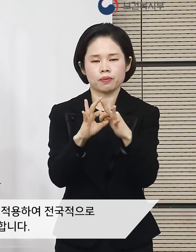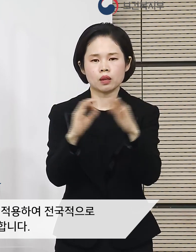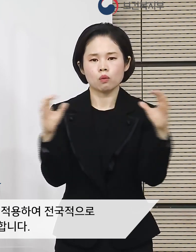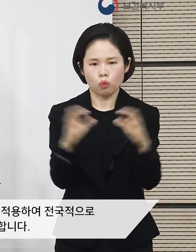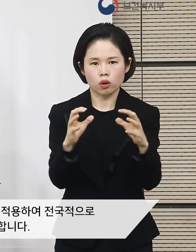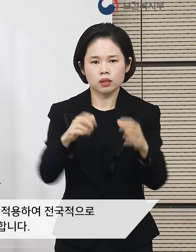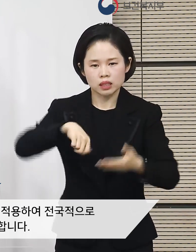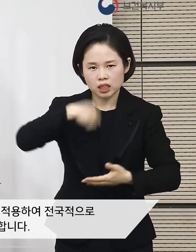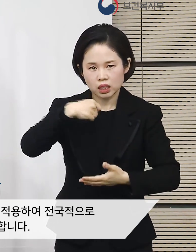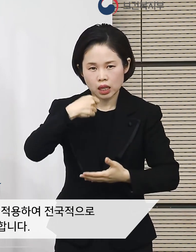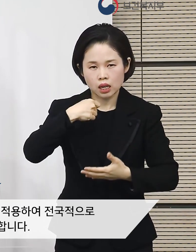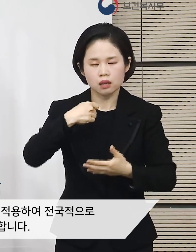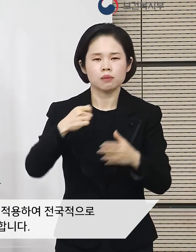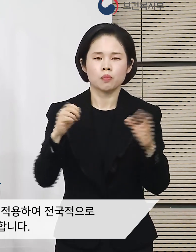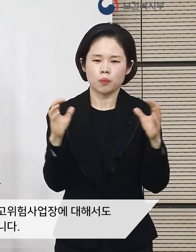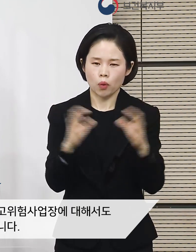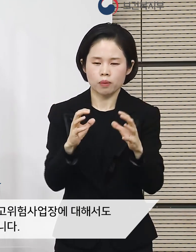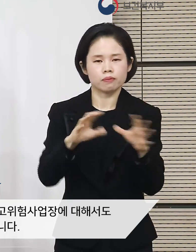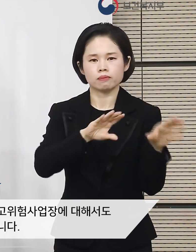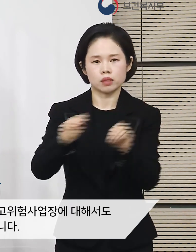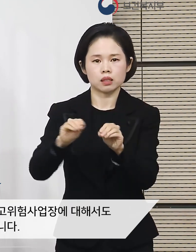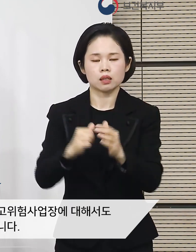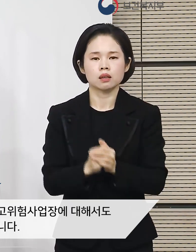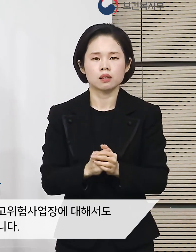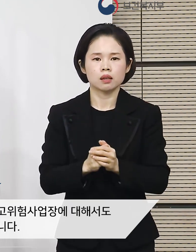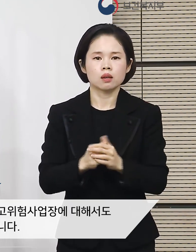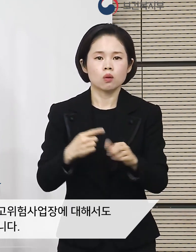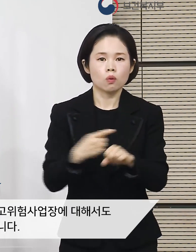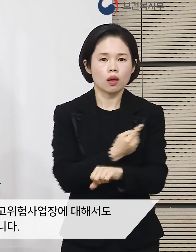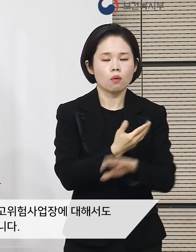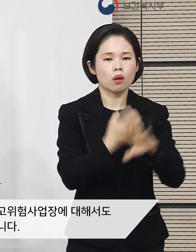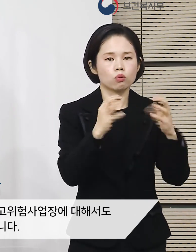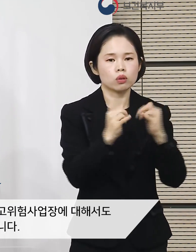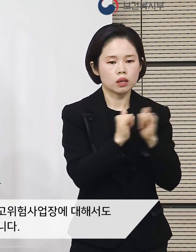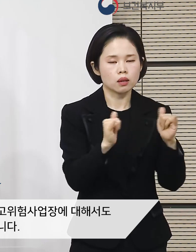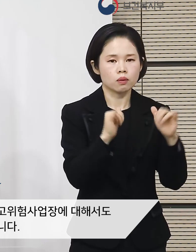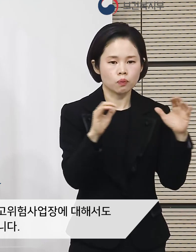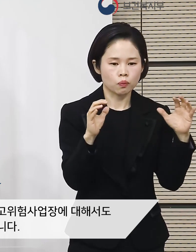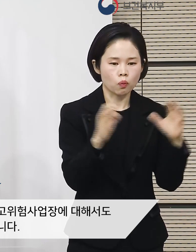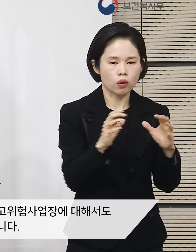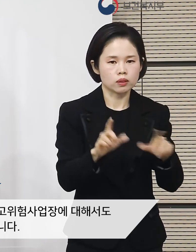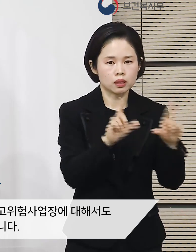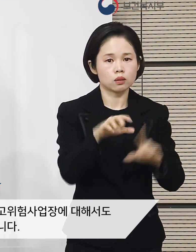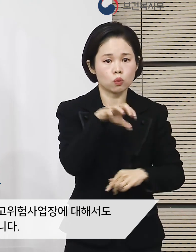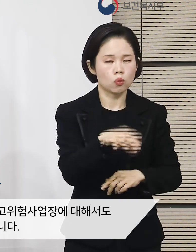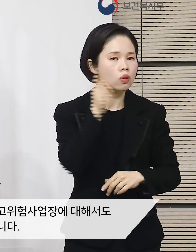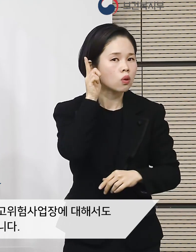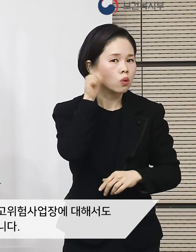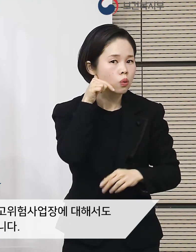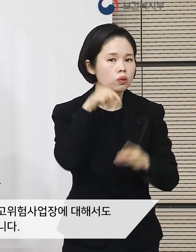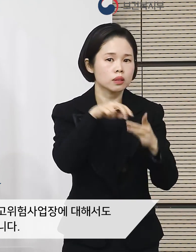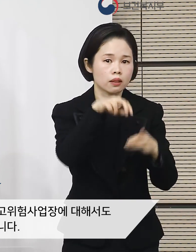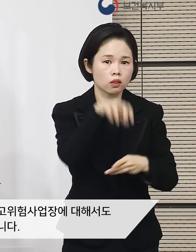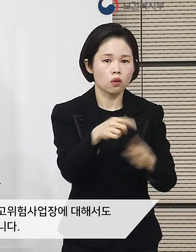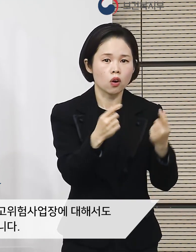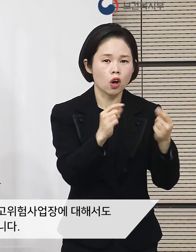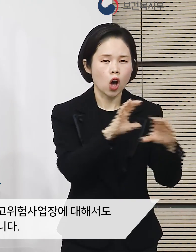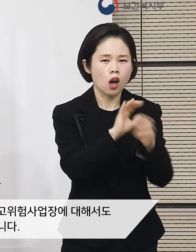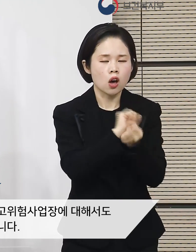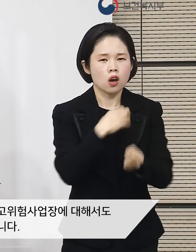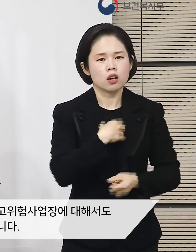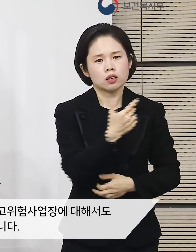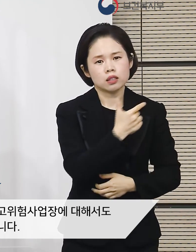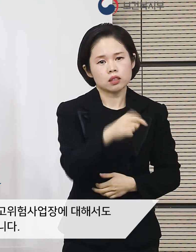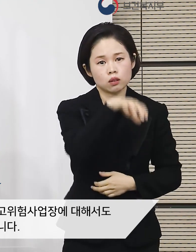식사는 금지합니다. 이 외에도 외국인 노동자 거주지역이나 콜센터 등 고위험 사업장에